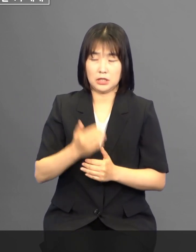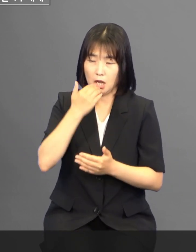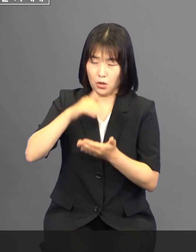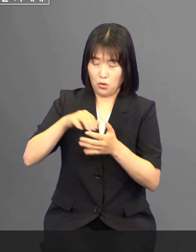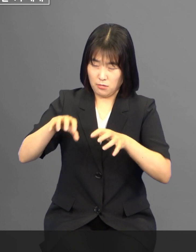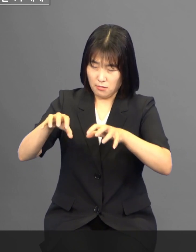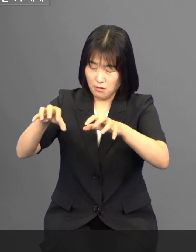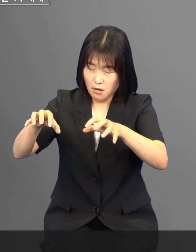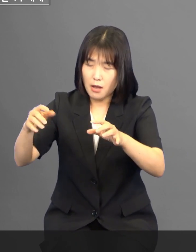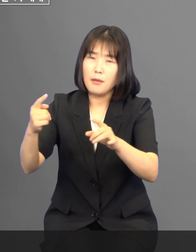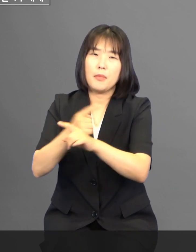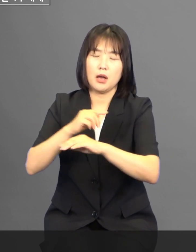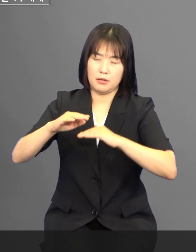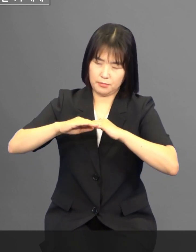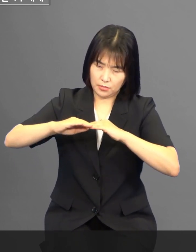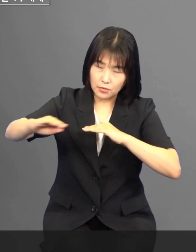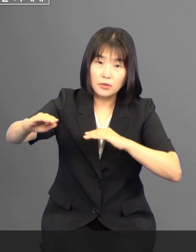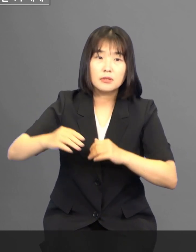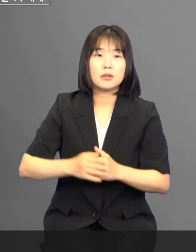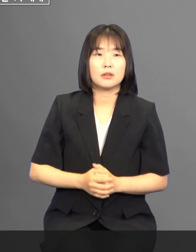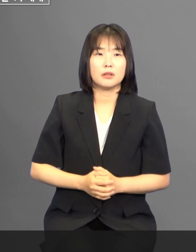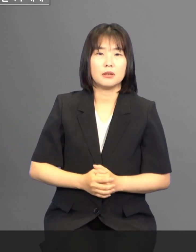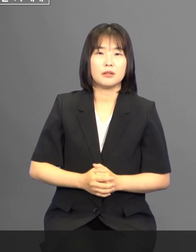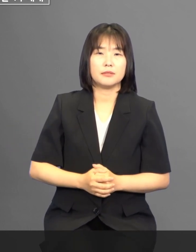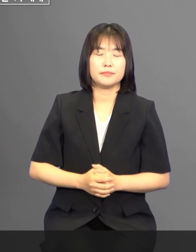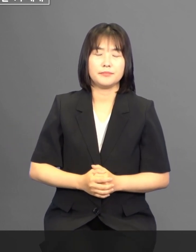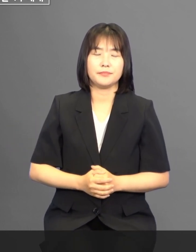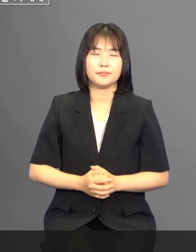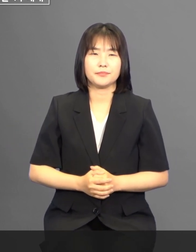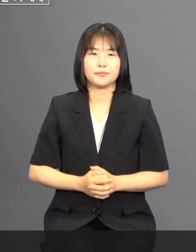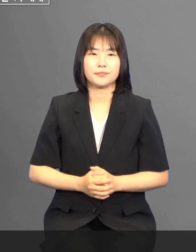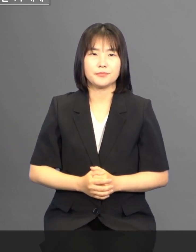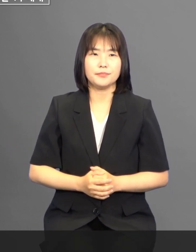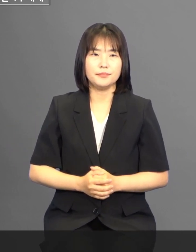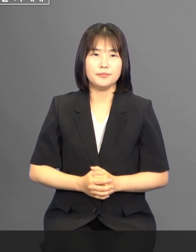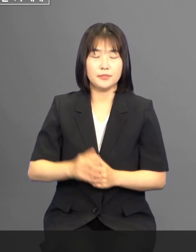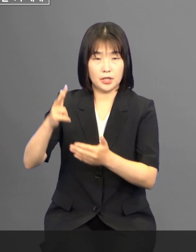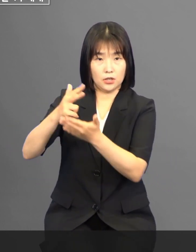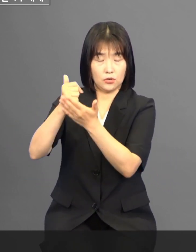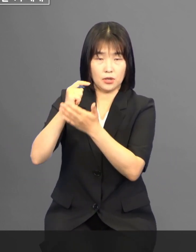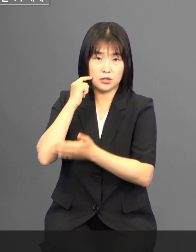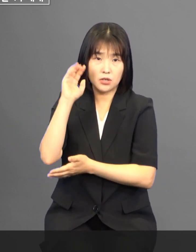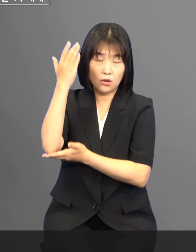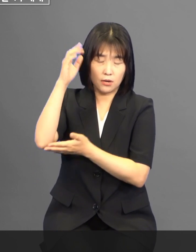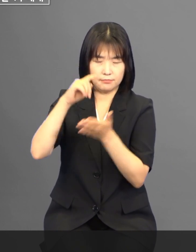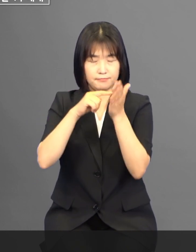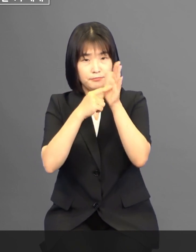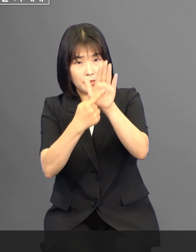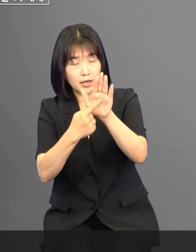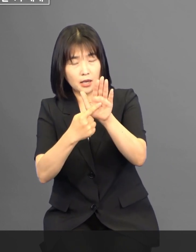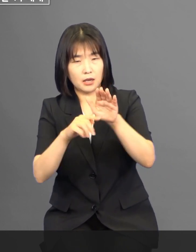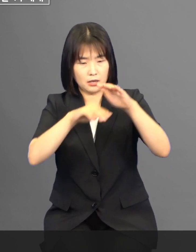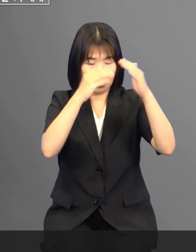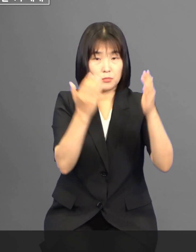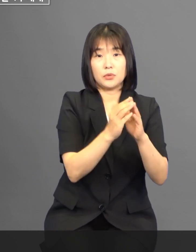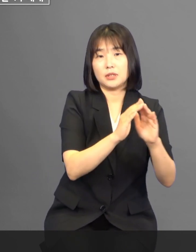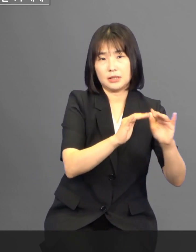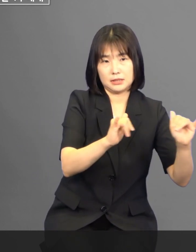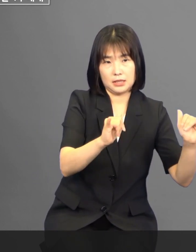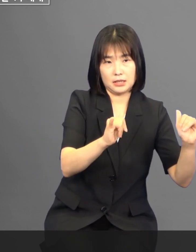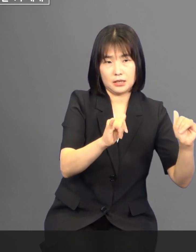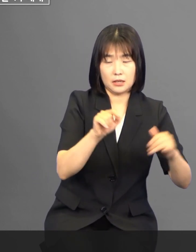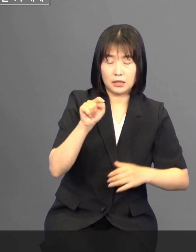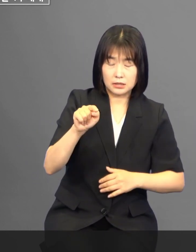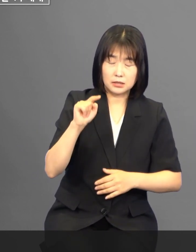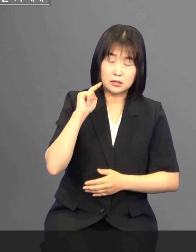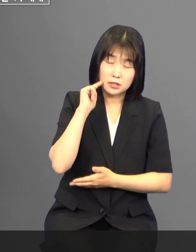아니한 곳이 평탄하게 되며 험한 곳이 평지가 될 것이요, 여호와의 영광이 나타나고 모든